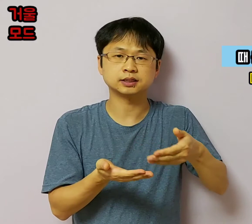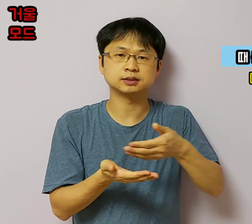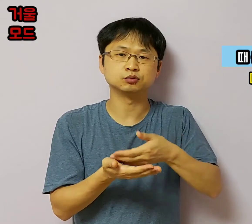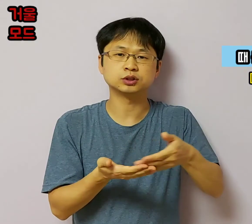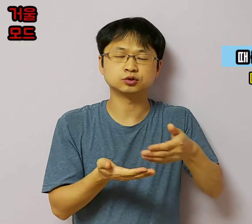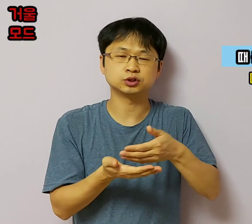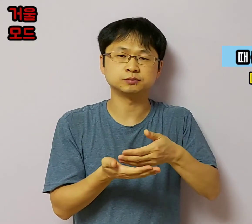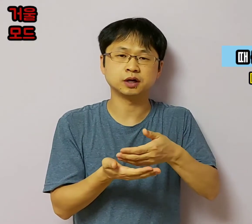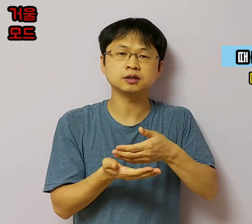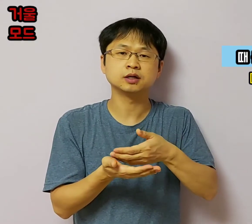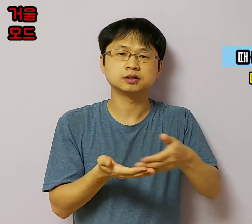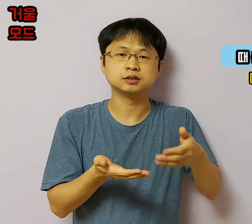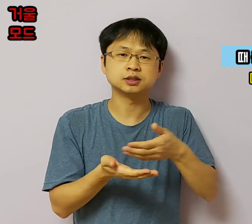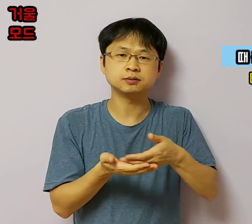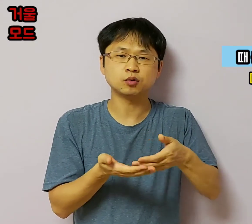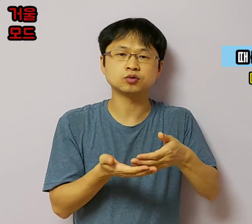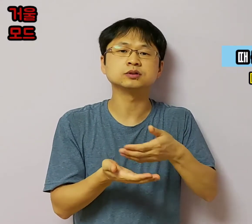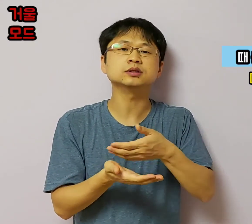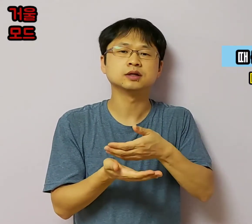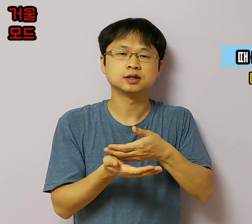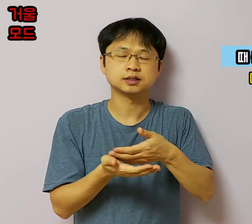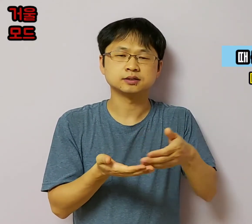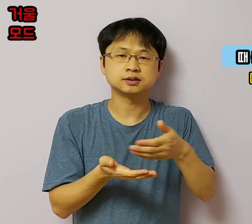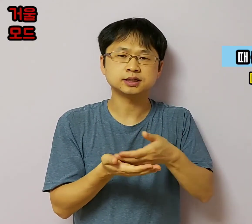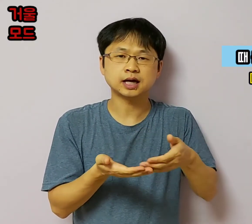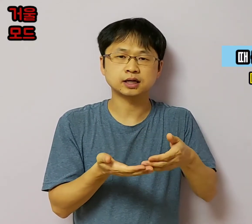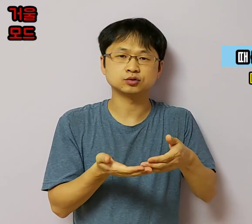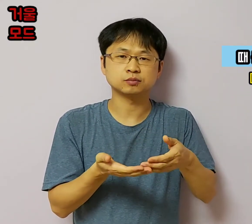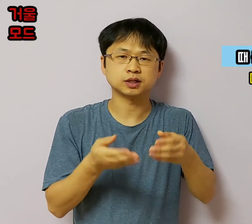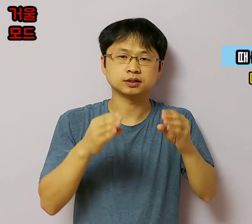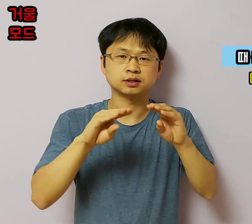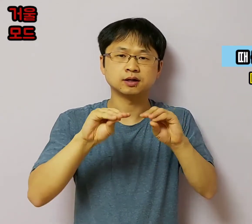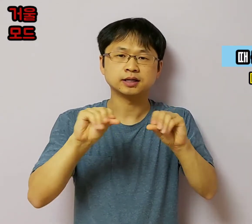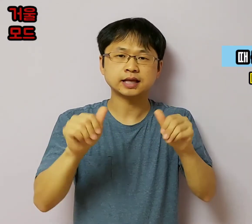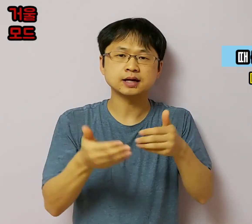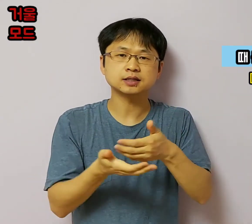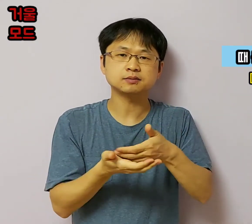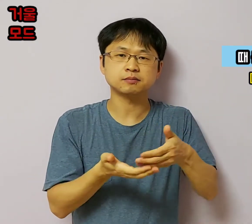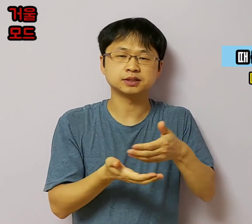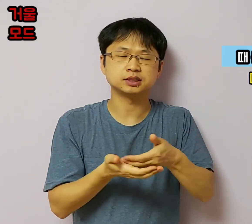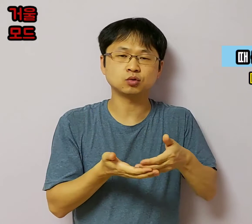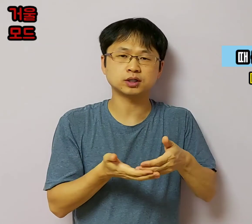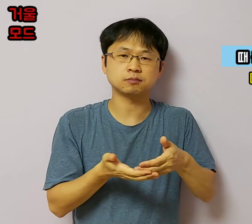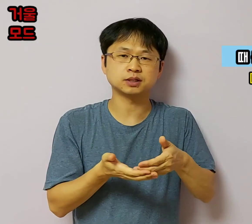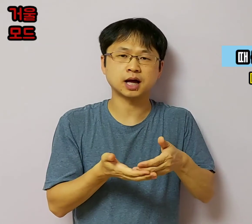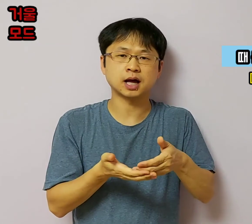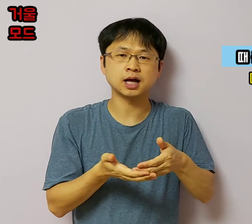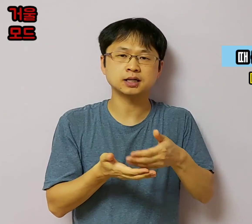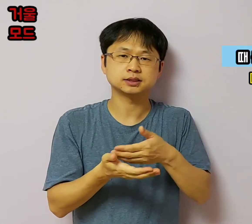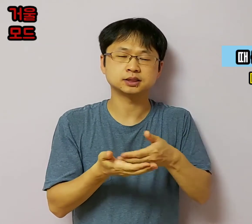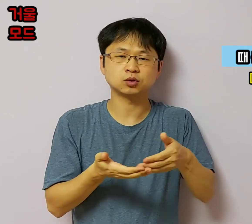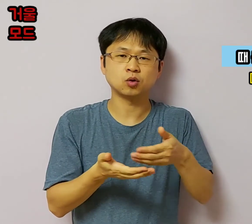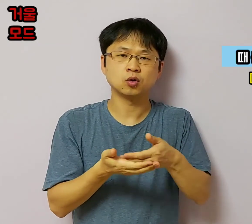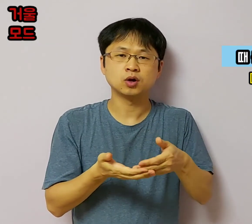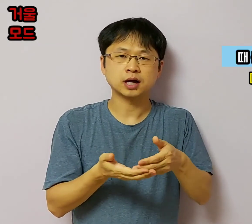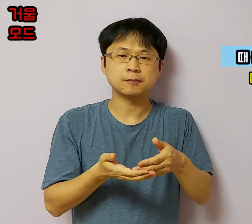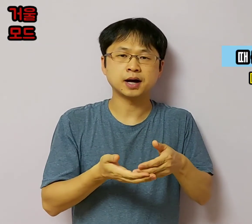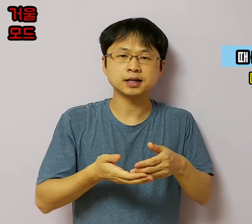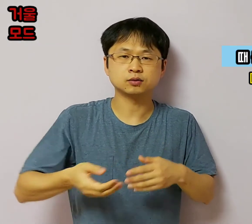칠하듯이 문질러 주시면 그림 혹은 그리다라는 소리입니다. 그래서 땅 그림 하면 지도가 됩니다. 지도. 가방 안에